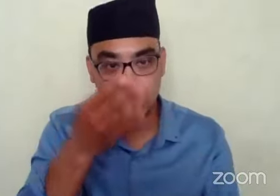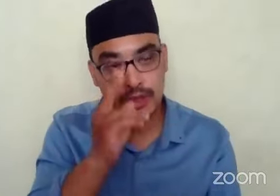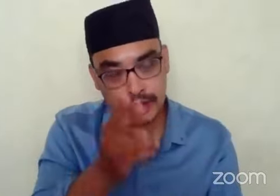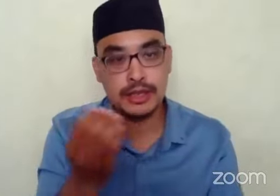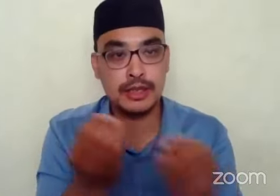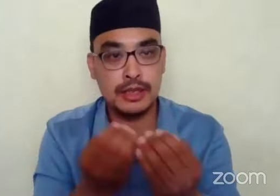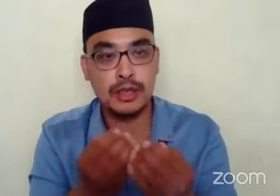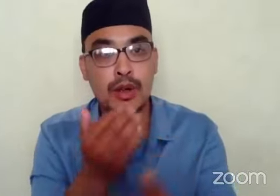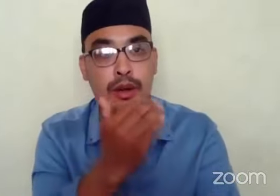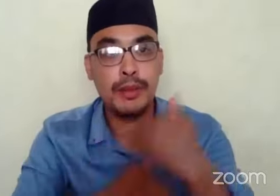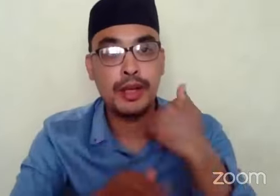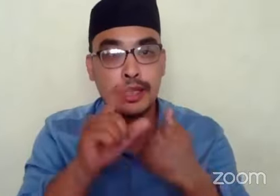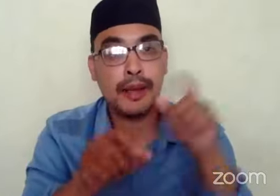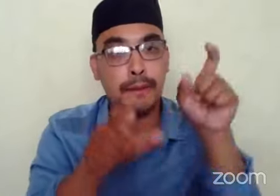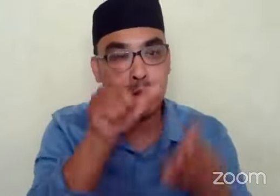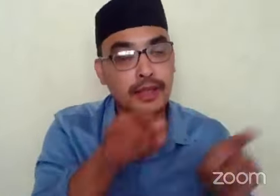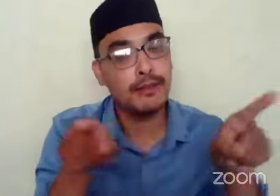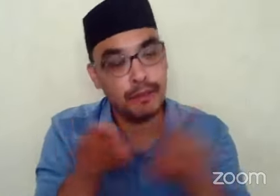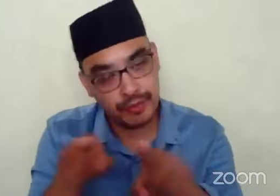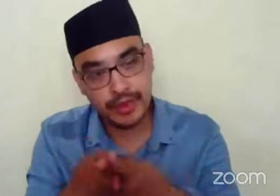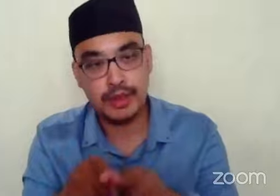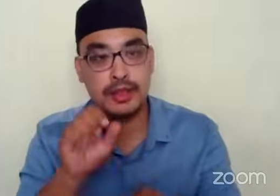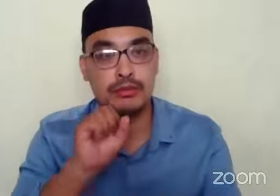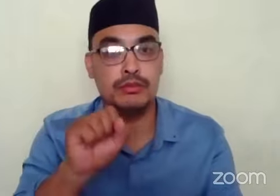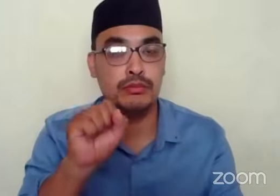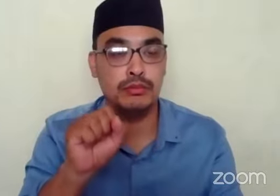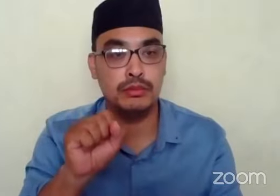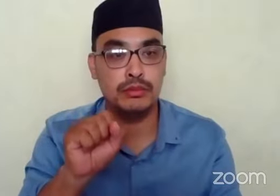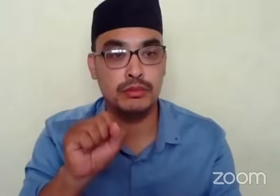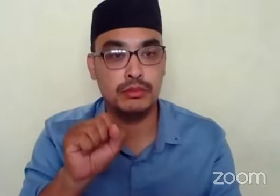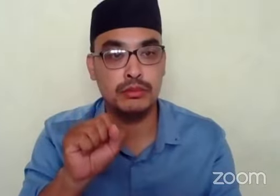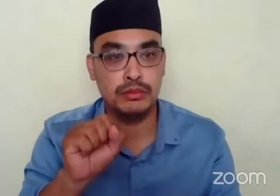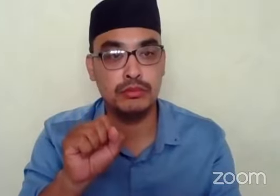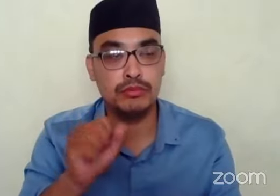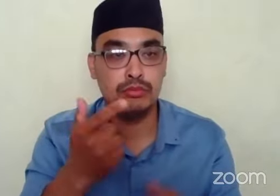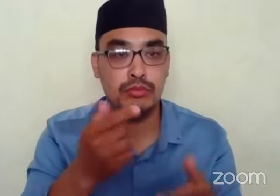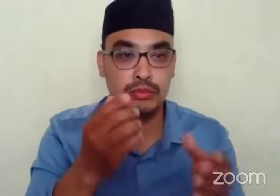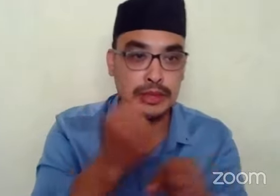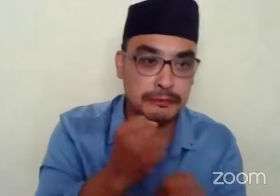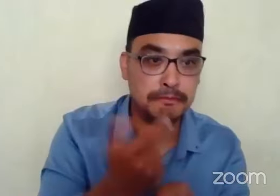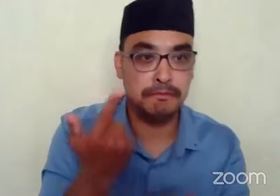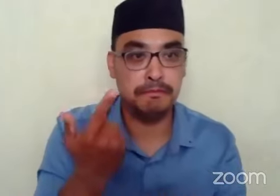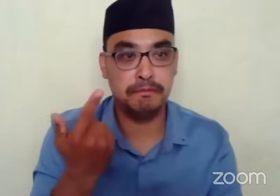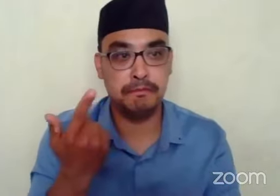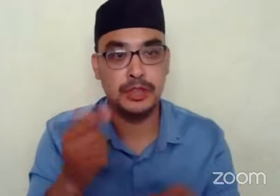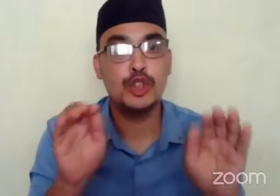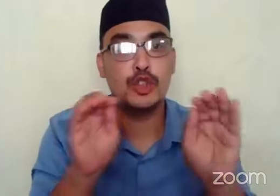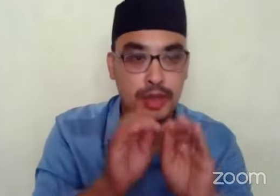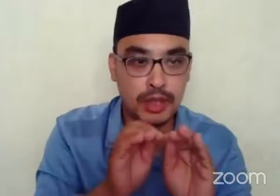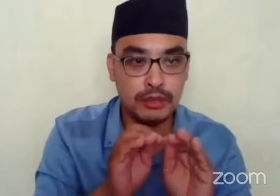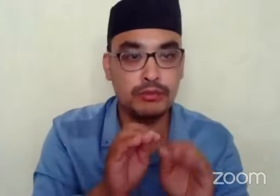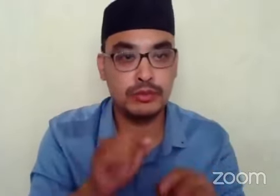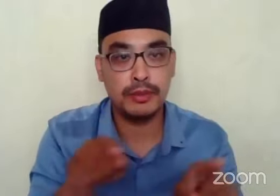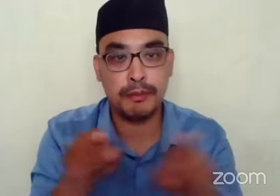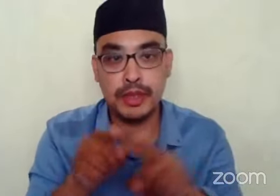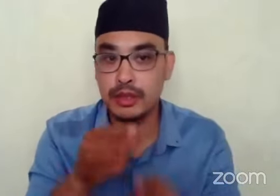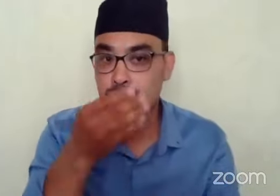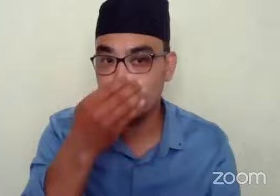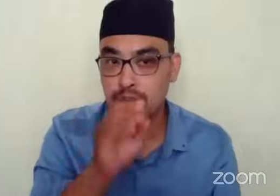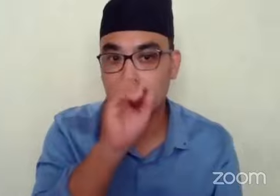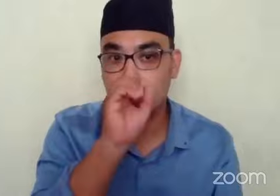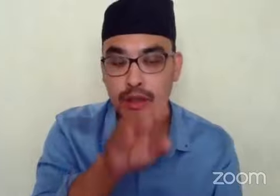नै अपाङ्गता भएका व्यक्तिहरूको सवालमा पनि यौनिकता अन्तर्निहित पक्ष भएर आउँछ। तथापि यो